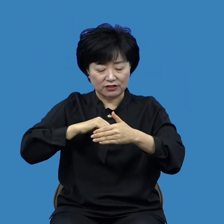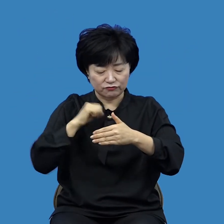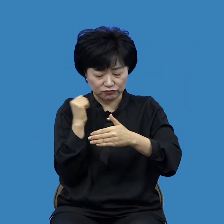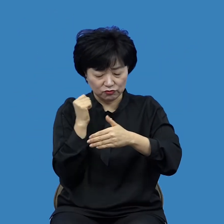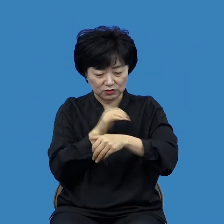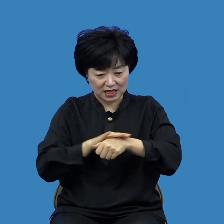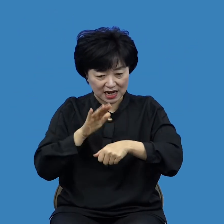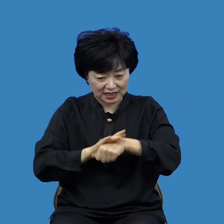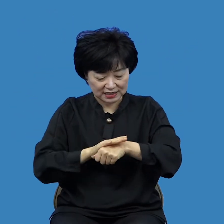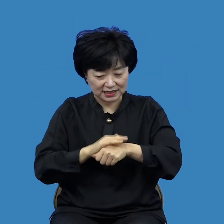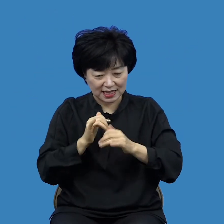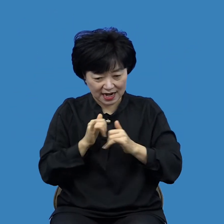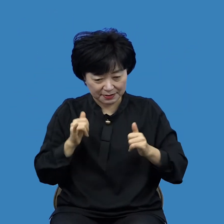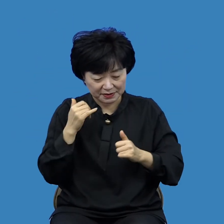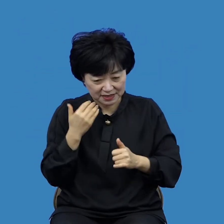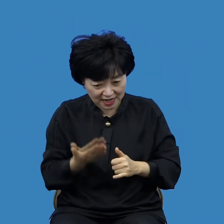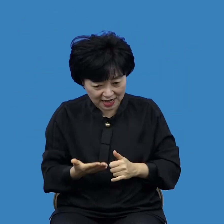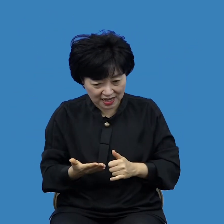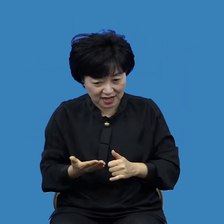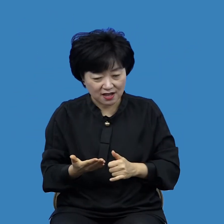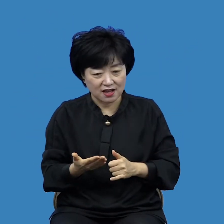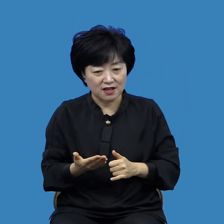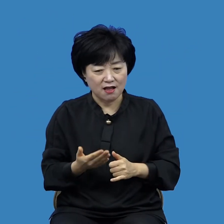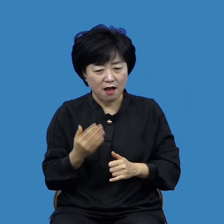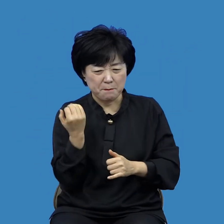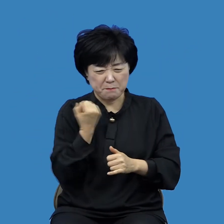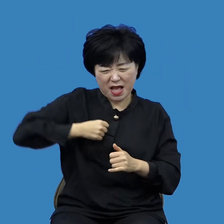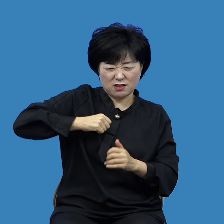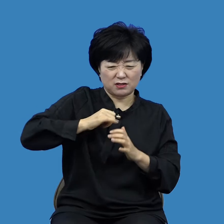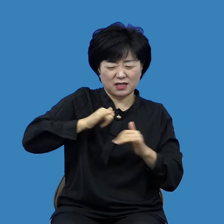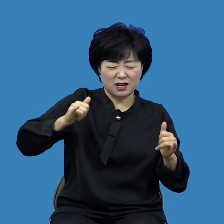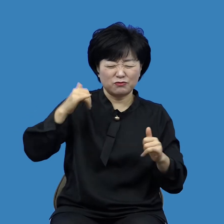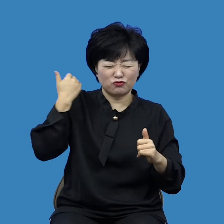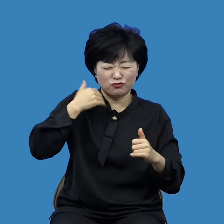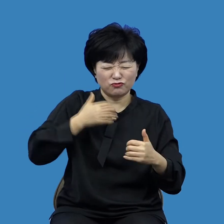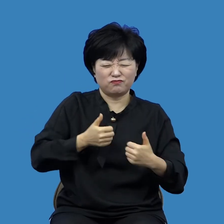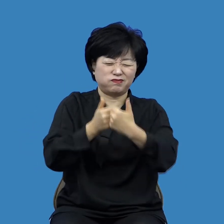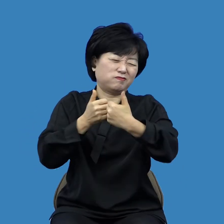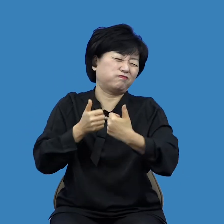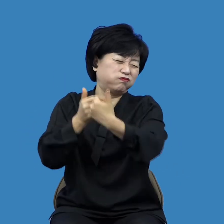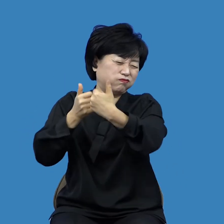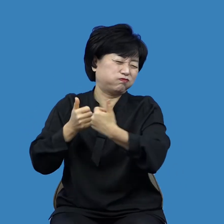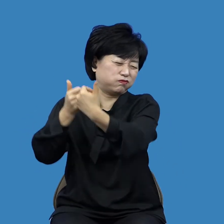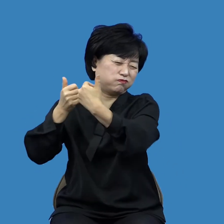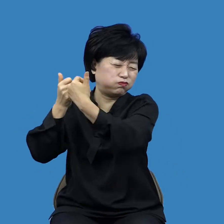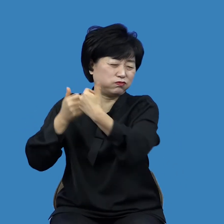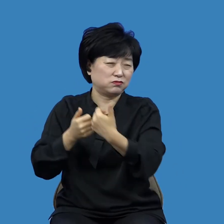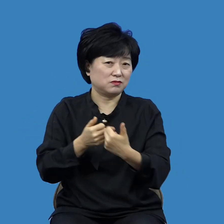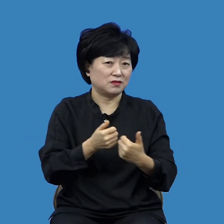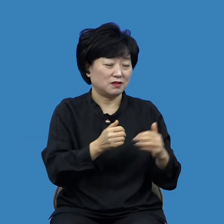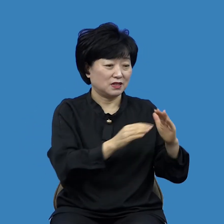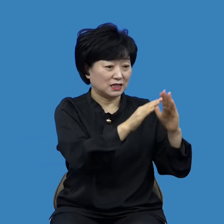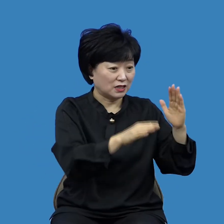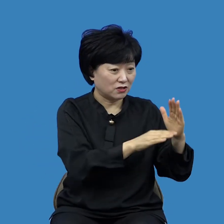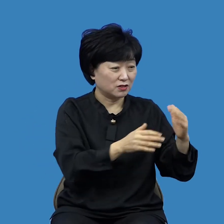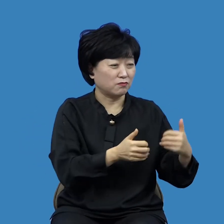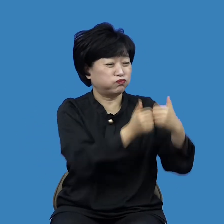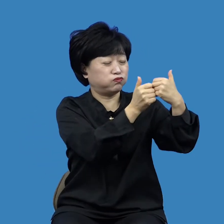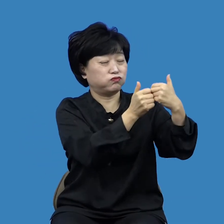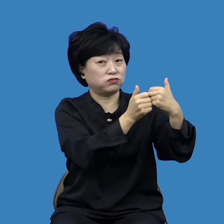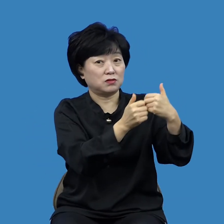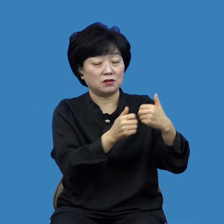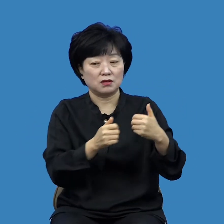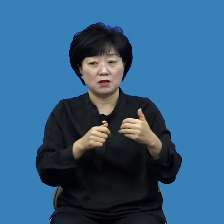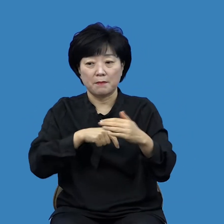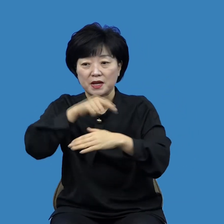사람은 누구에게도 순종적으로 반응을 해요. 반역적인 사람은 누구에게도 반역을 해요. 누구에게도 반역을 해요. 이해가 됐어요?